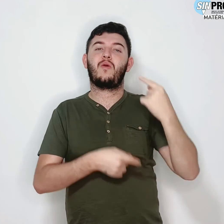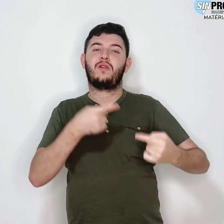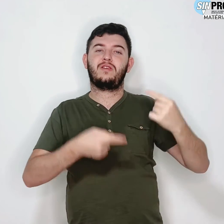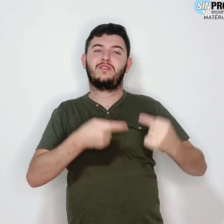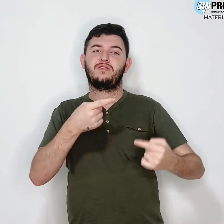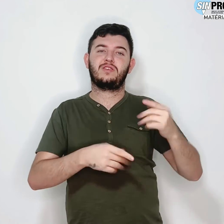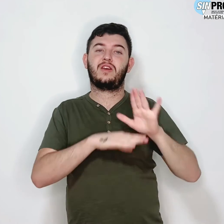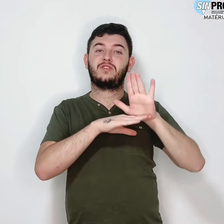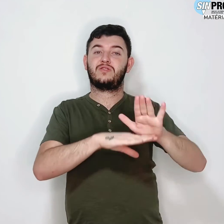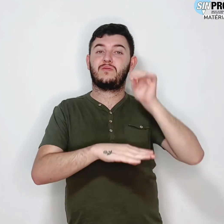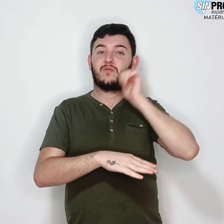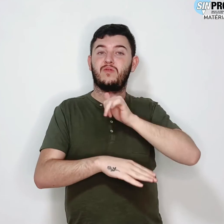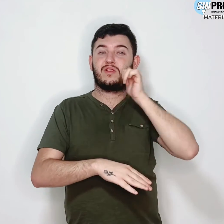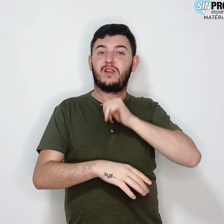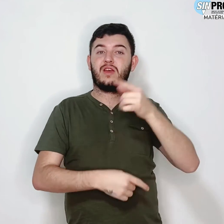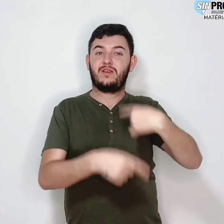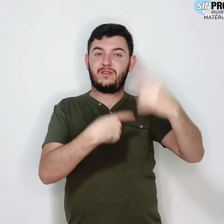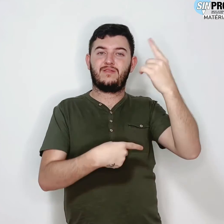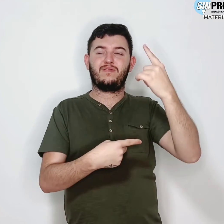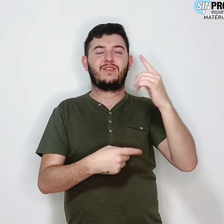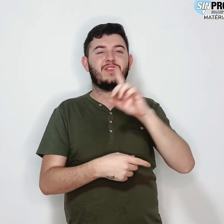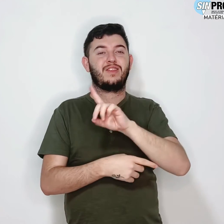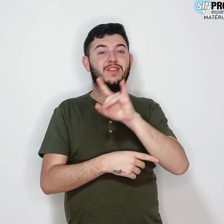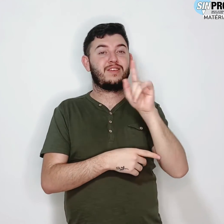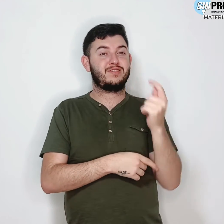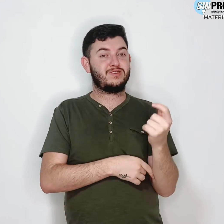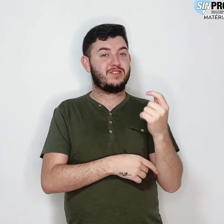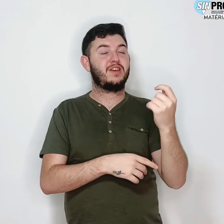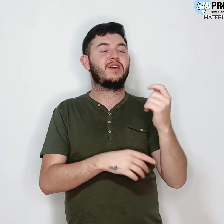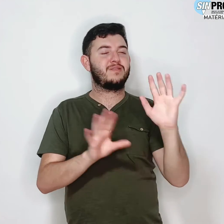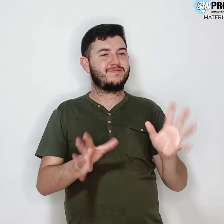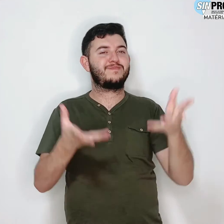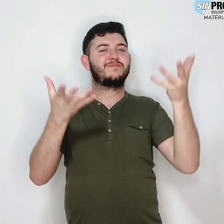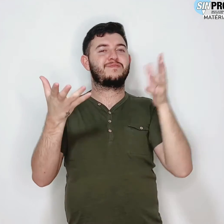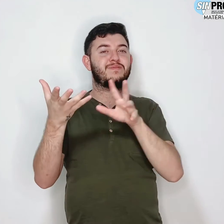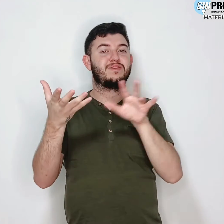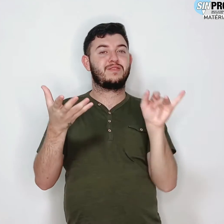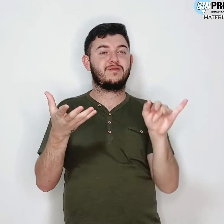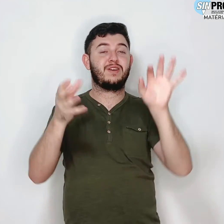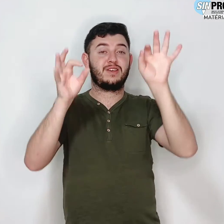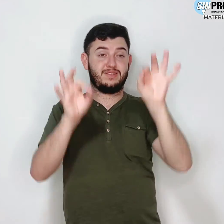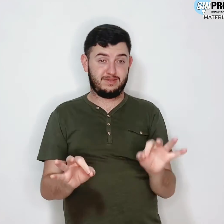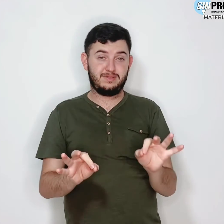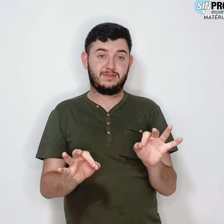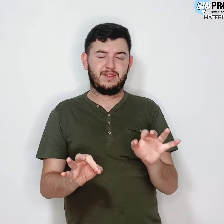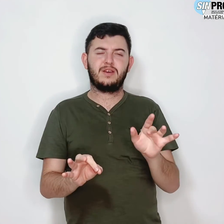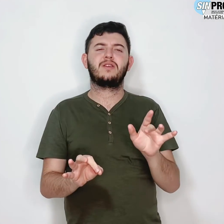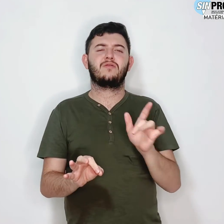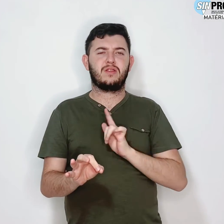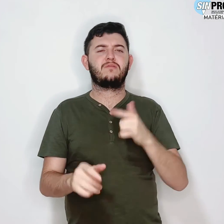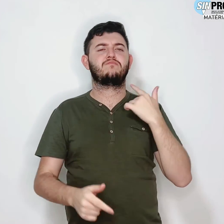dia deve ser comemorado com a certeza de que ainda há muito o que fazer